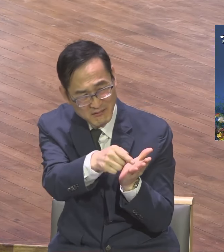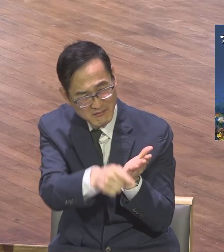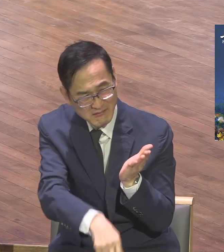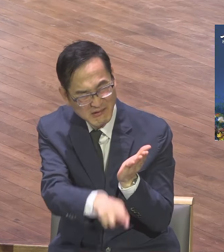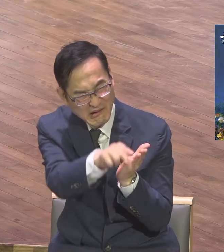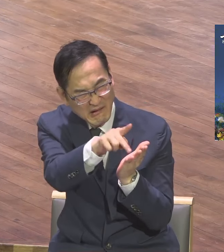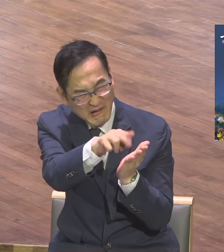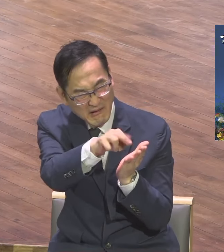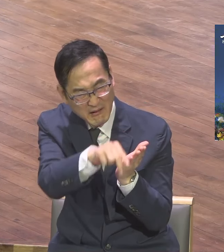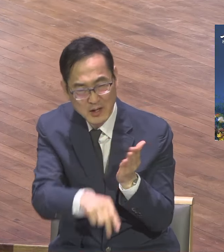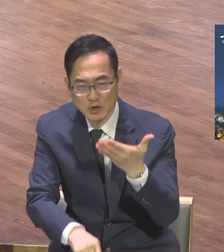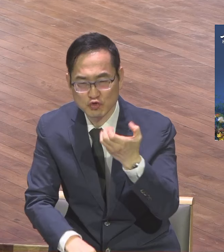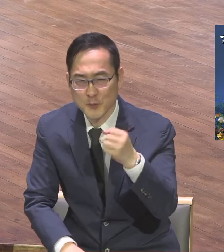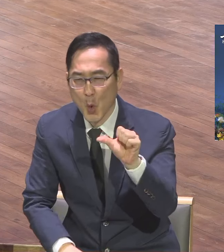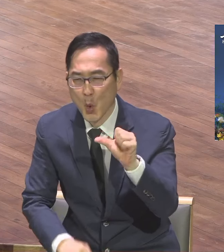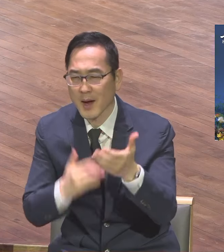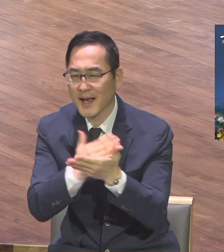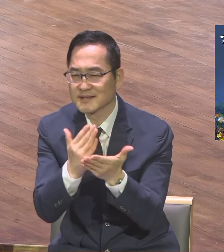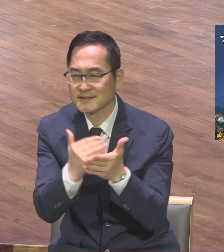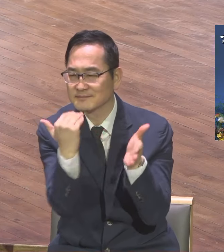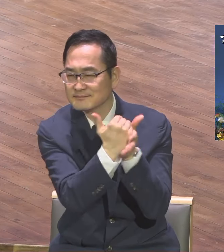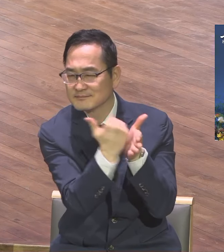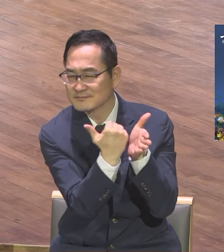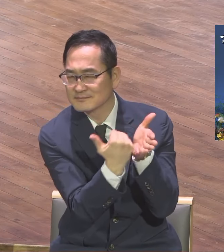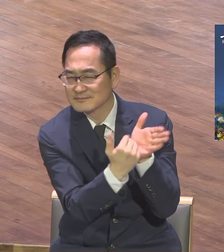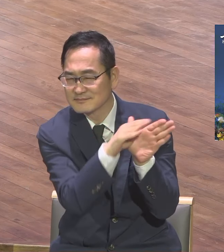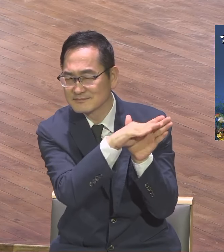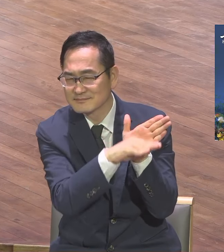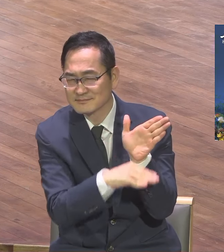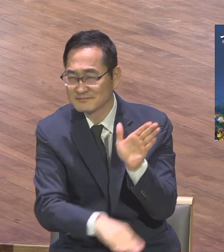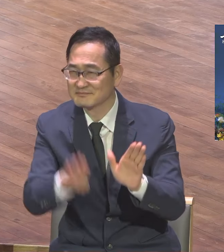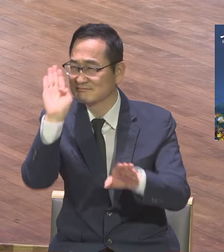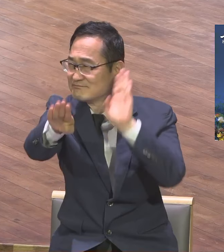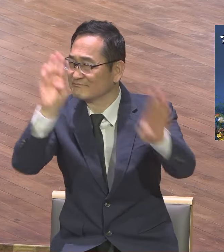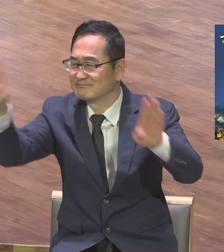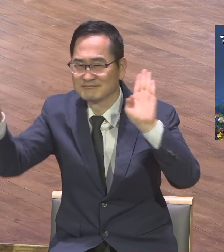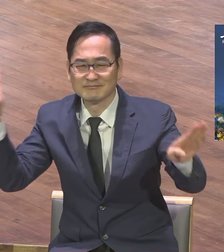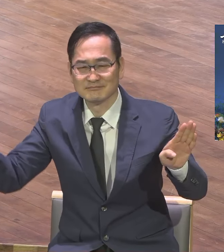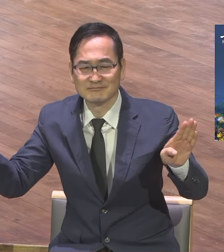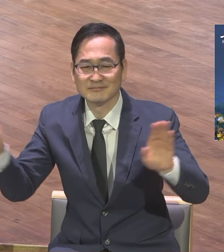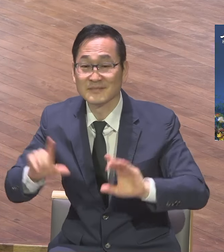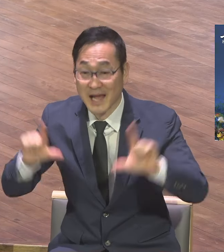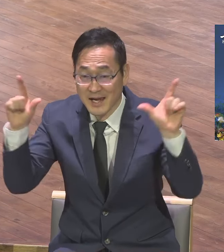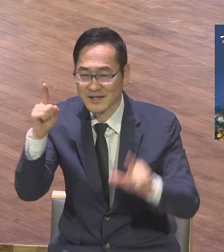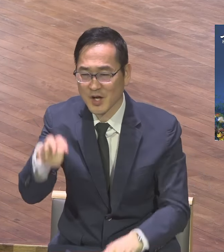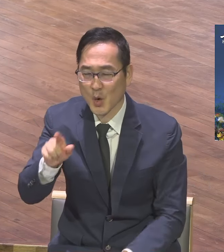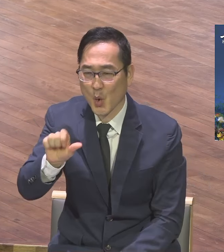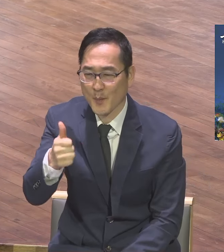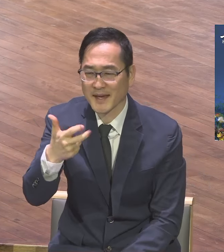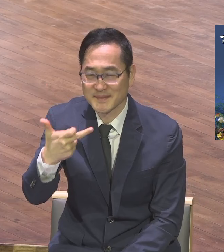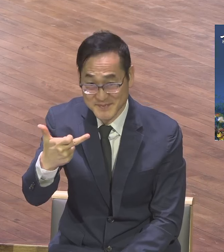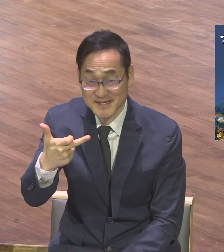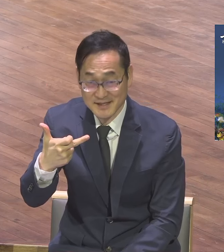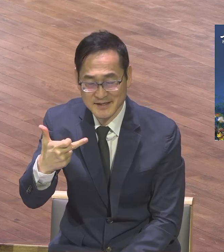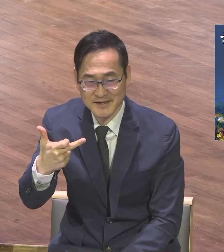비성경적 내용을 반박으로 95개조 반박문을 붙인 날이